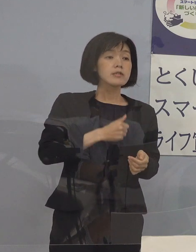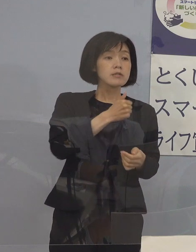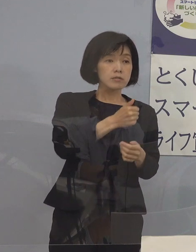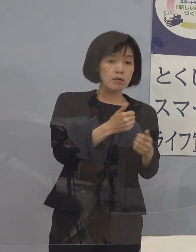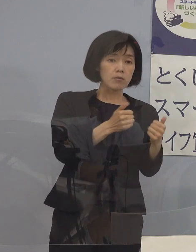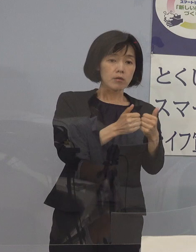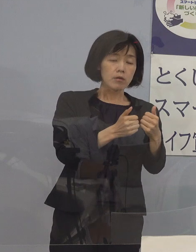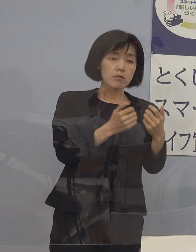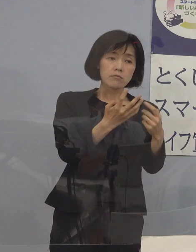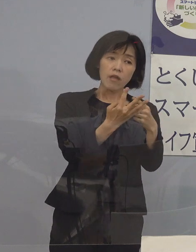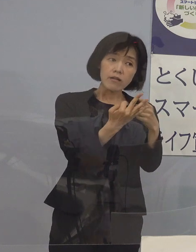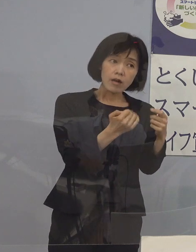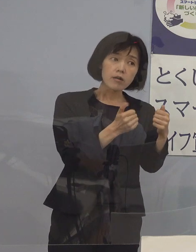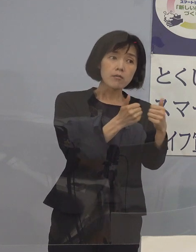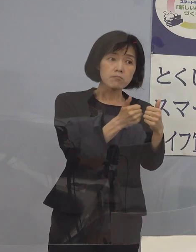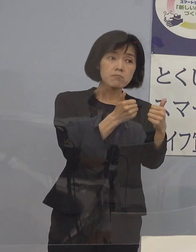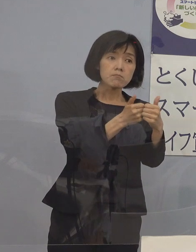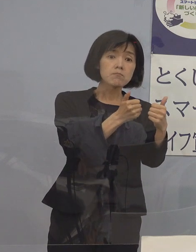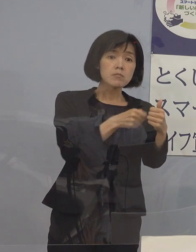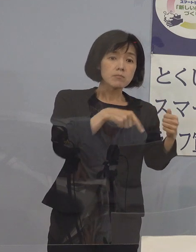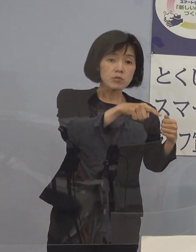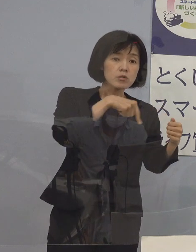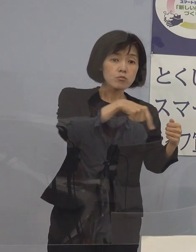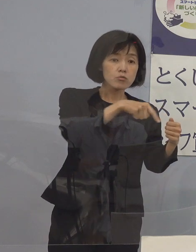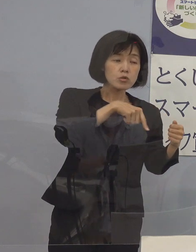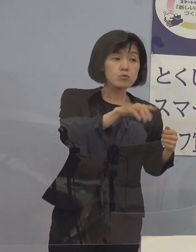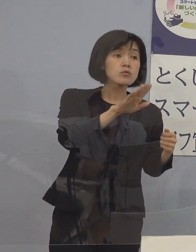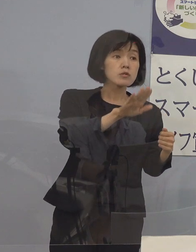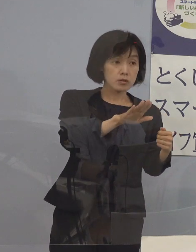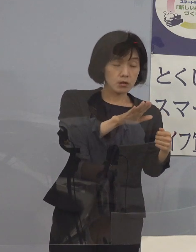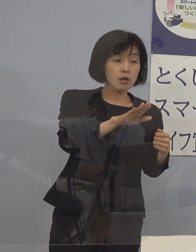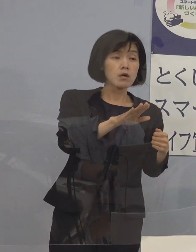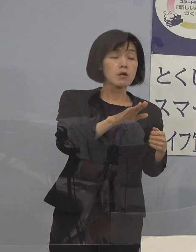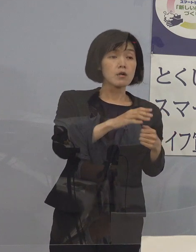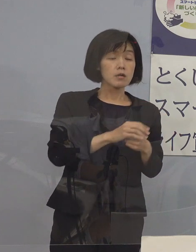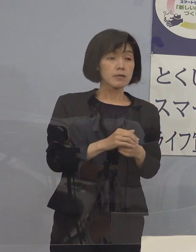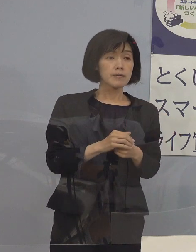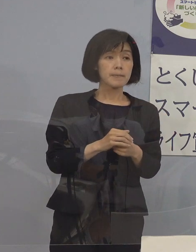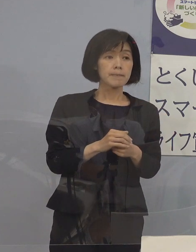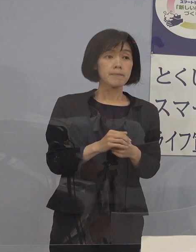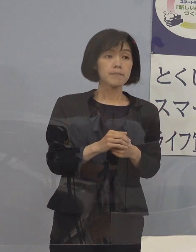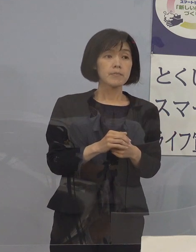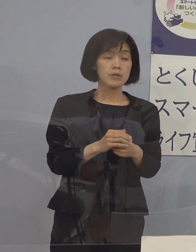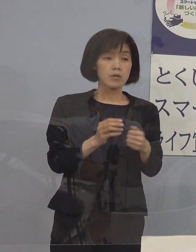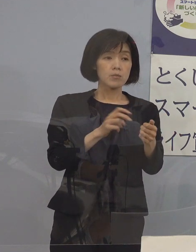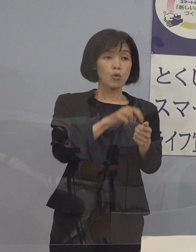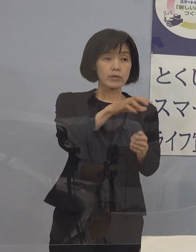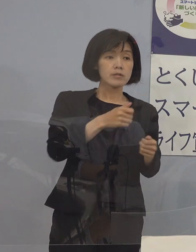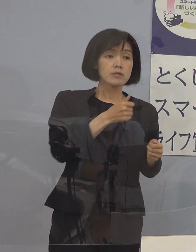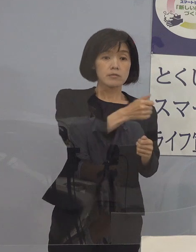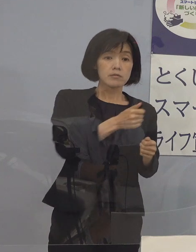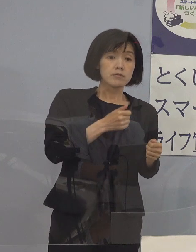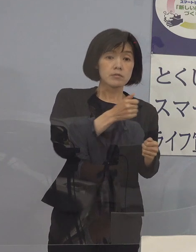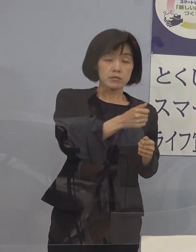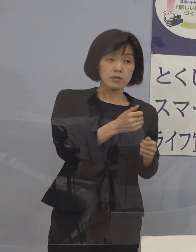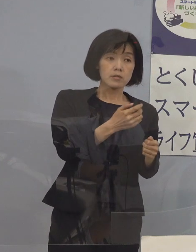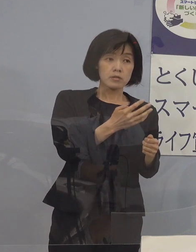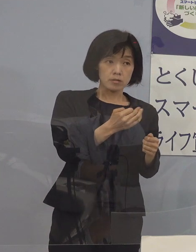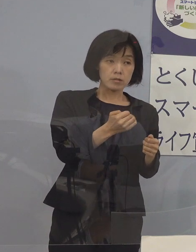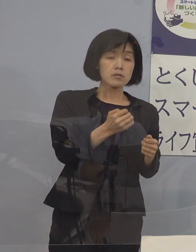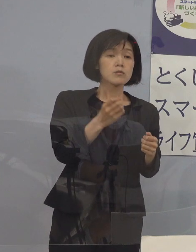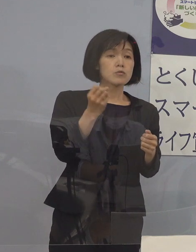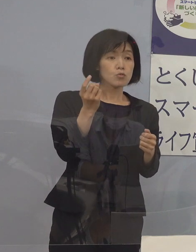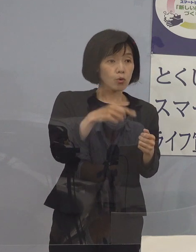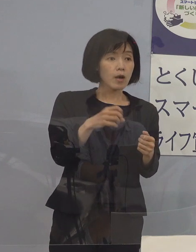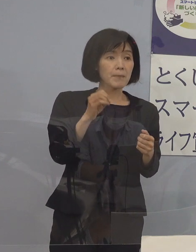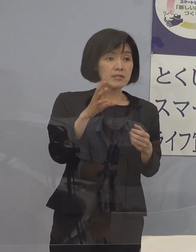何度か受診をしてとか、96年目の方とかそうだと思うんですけども、何度か受診をして、もしくは救急搬送され